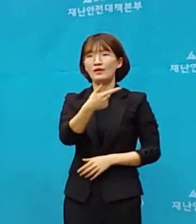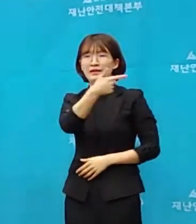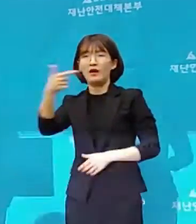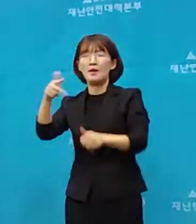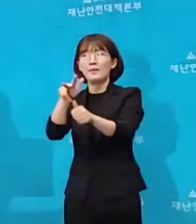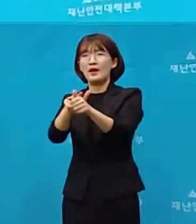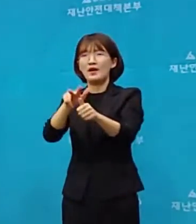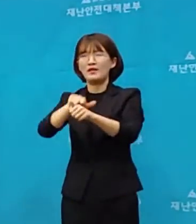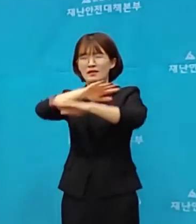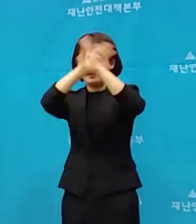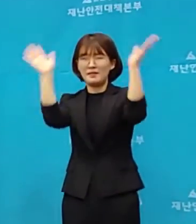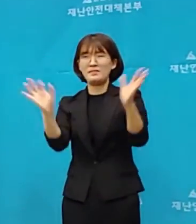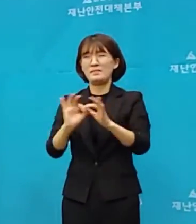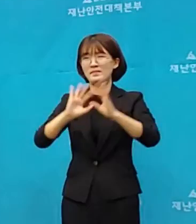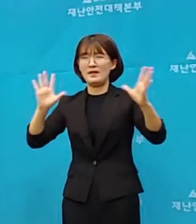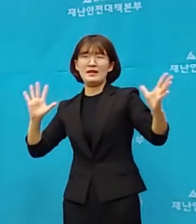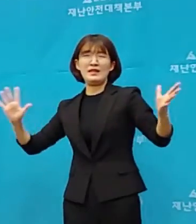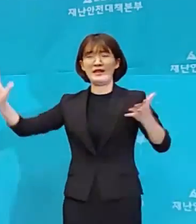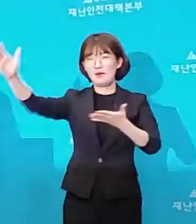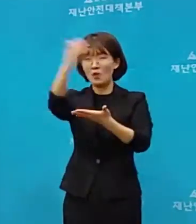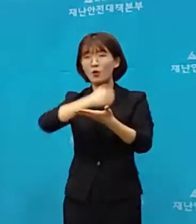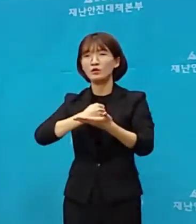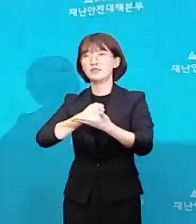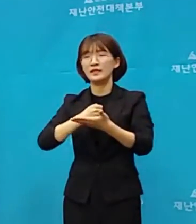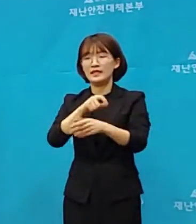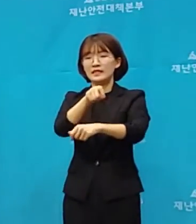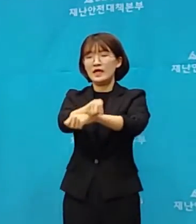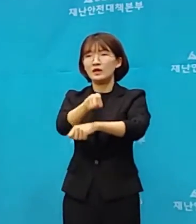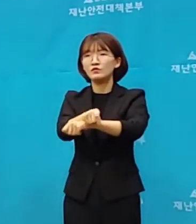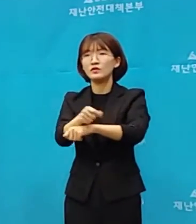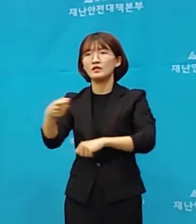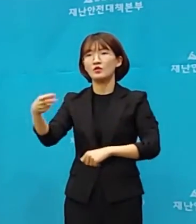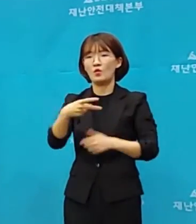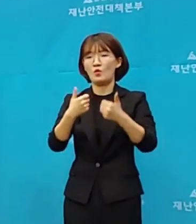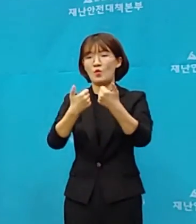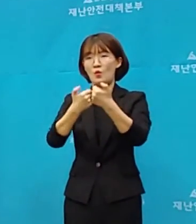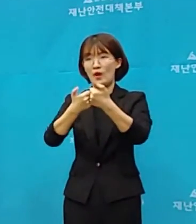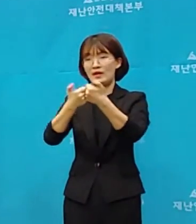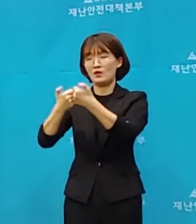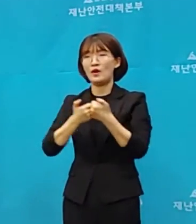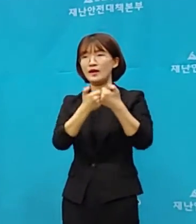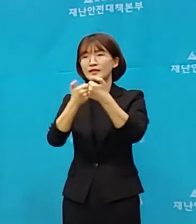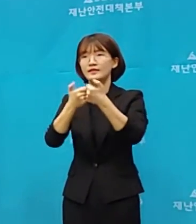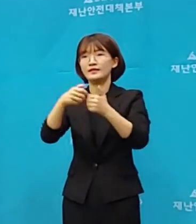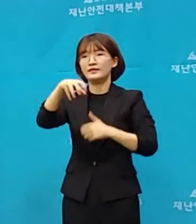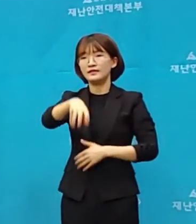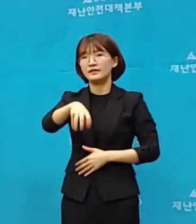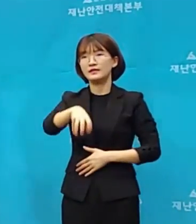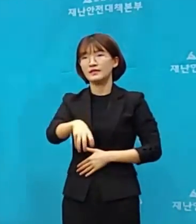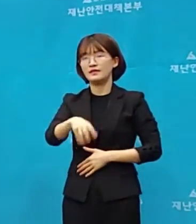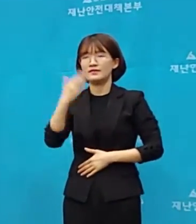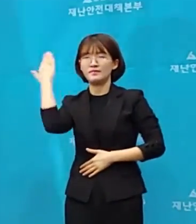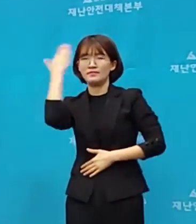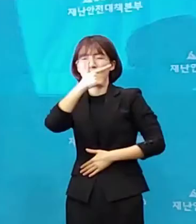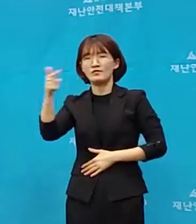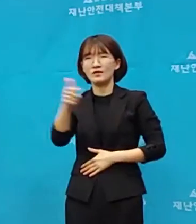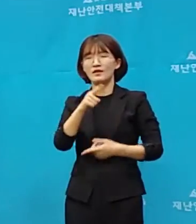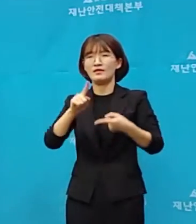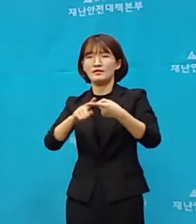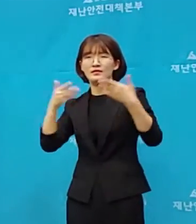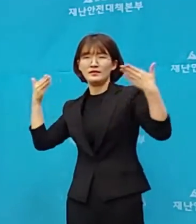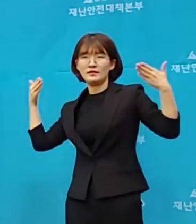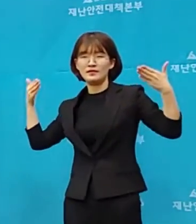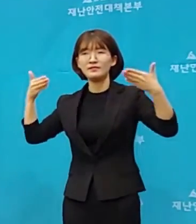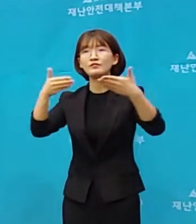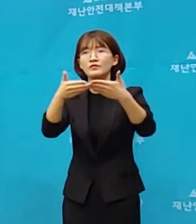유통마트 등을 총망라하며 사무실과 회의실 등 실내 소독과 방역에